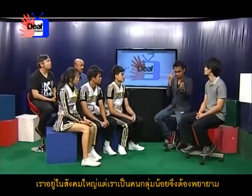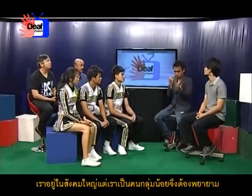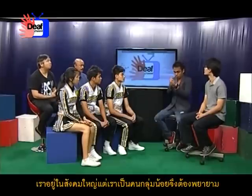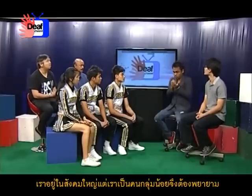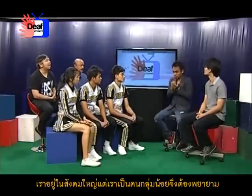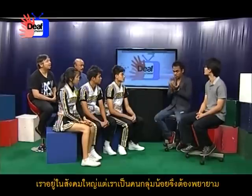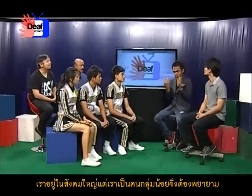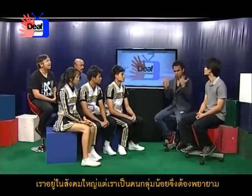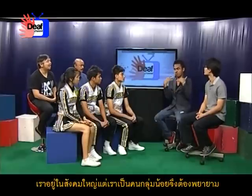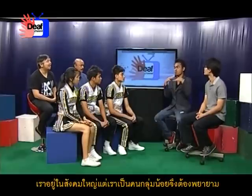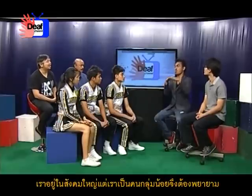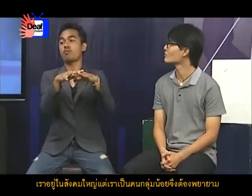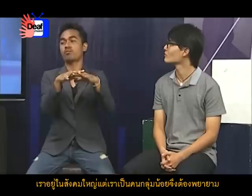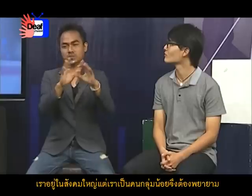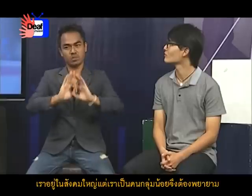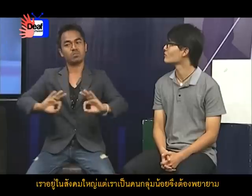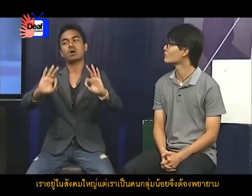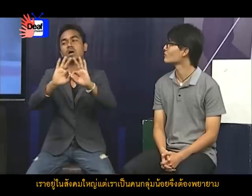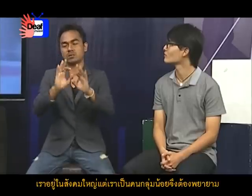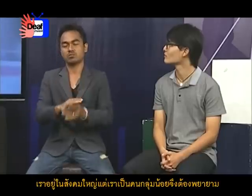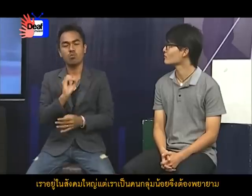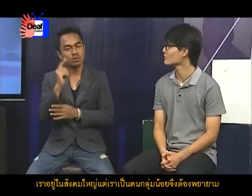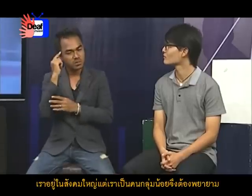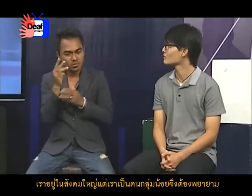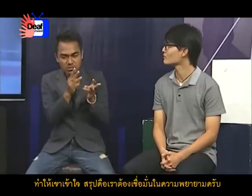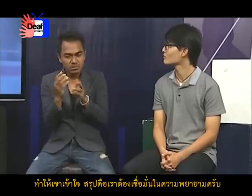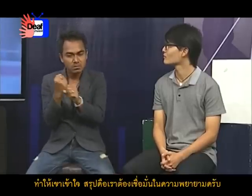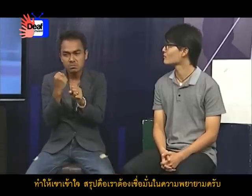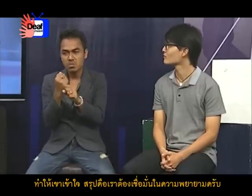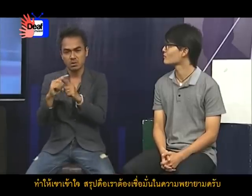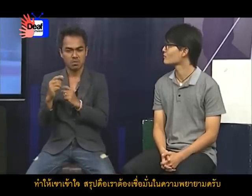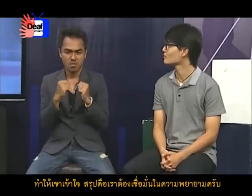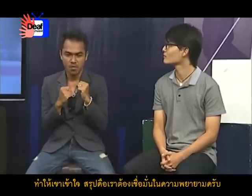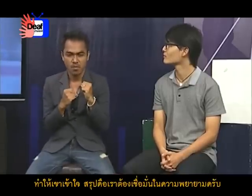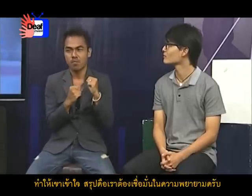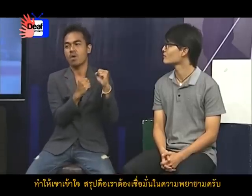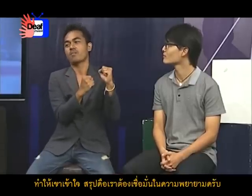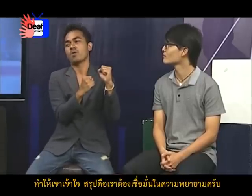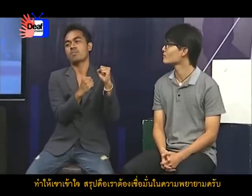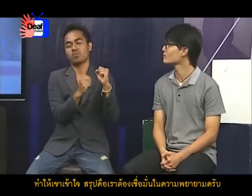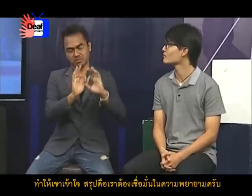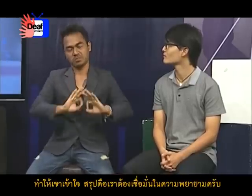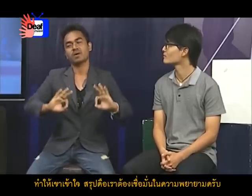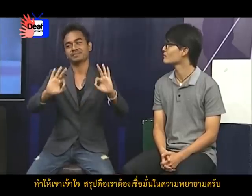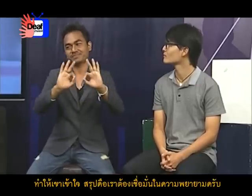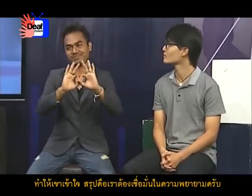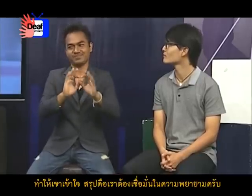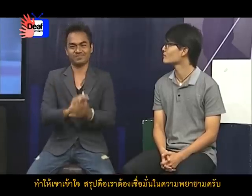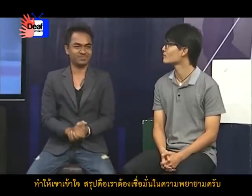นกลุ่มใหญ่เข้าใจนะทั้งหมดทั้งมวลแล้วก็เชื่อในเรื่องของความพยายามเป็นอันดับแรกๆนะ